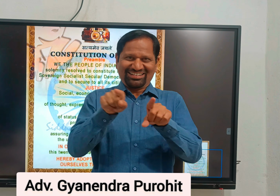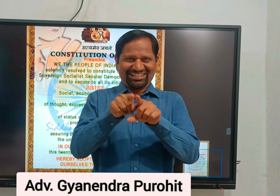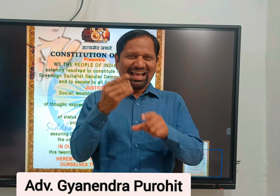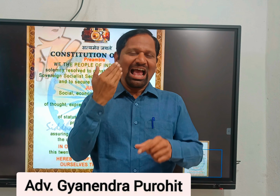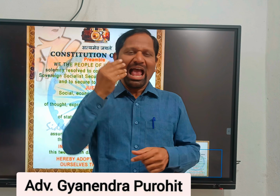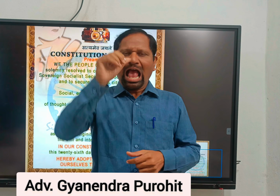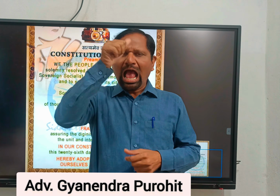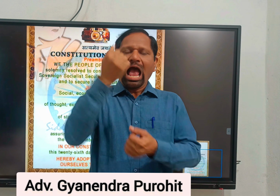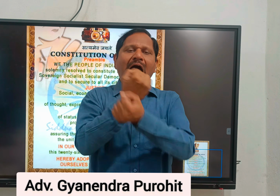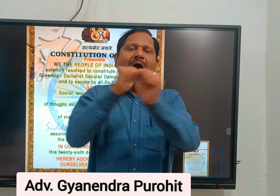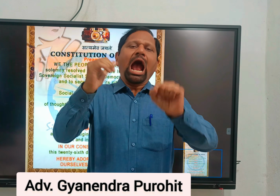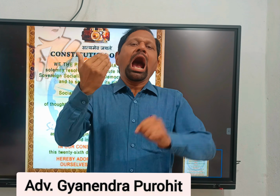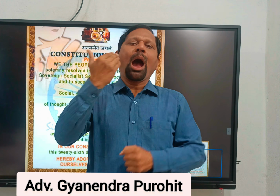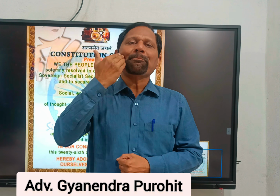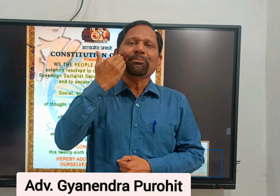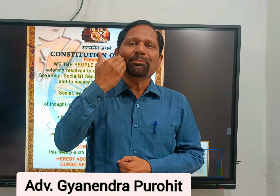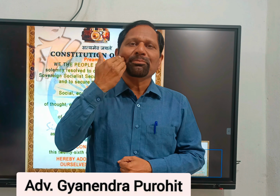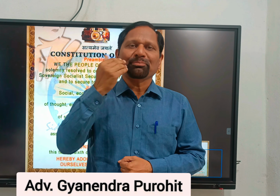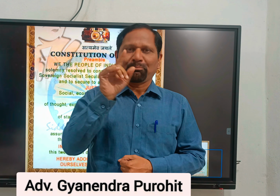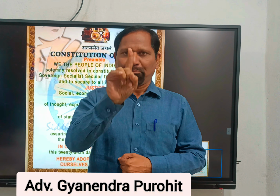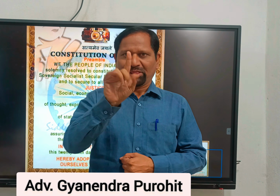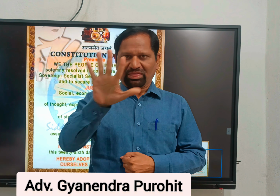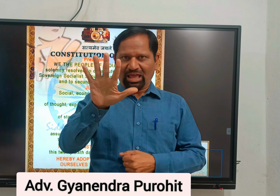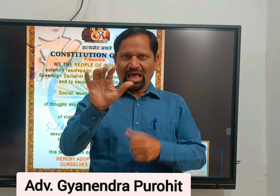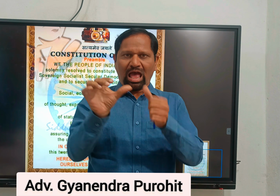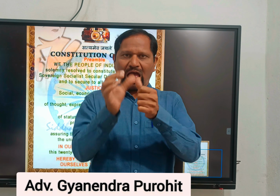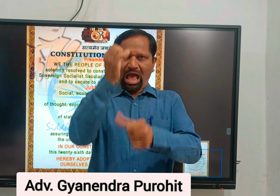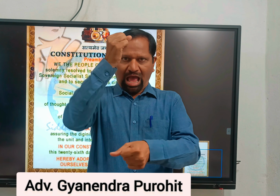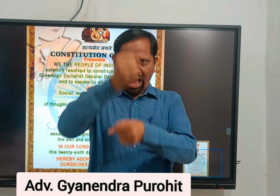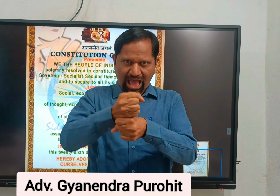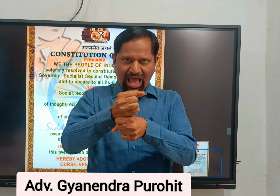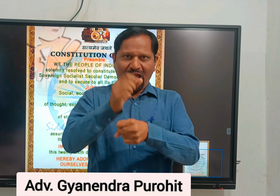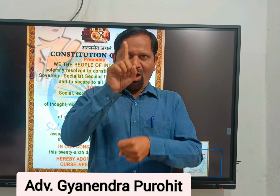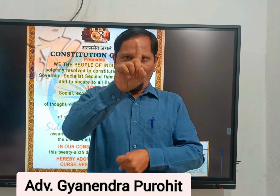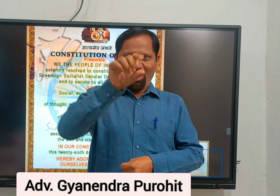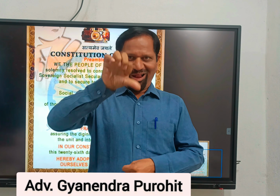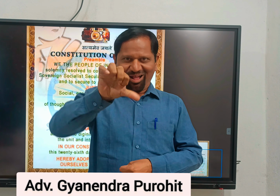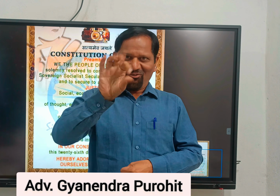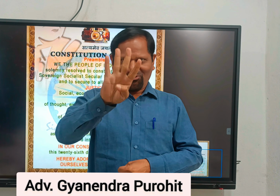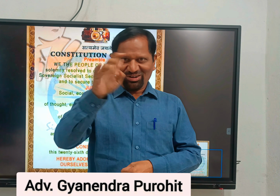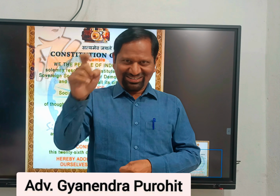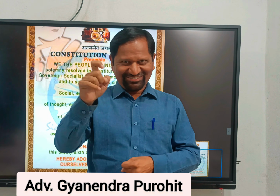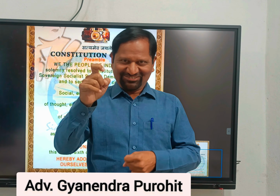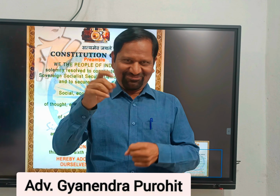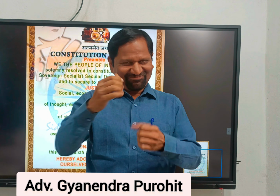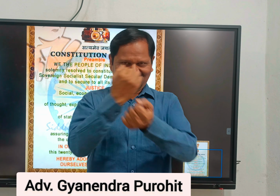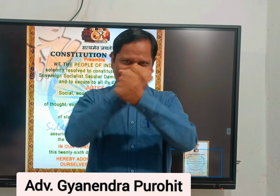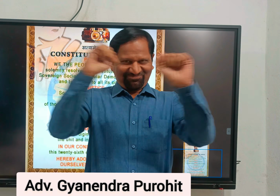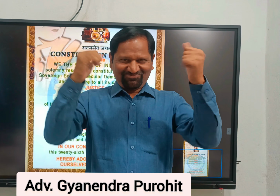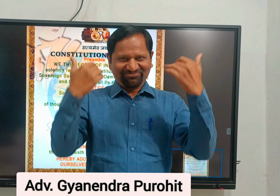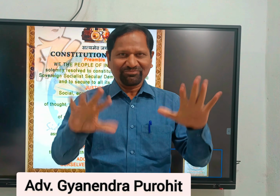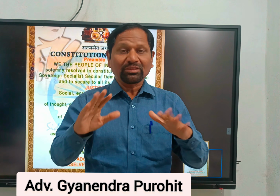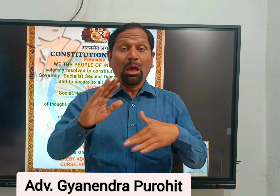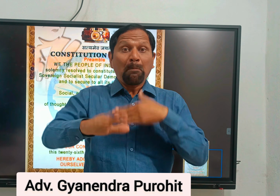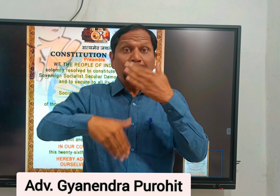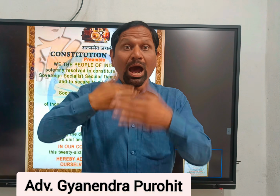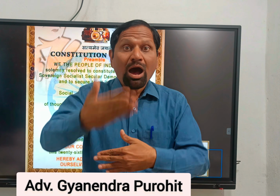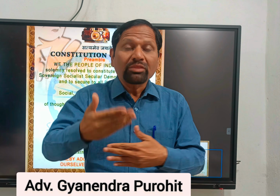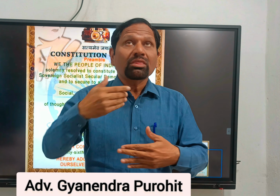सभी 130 करोड़ भारतवासियों को चलाने का ग्रंथ है ये। हम सभी भारत के